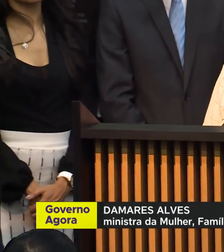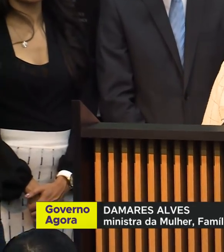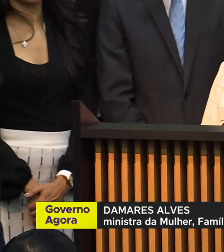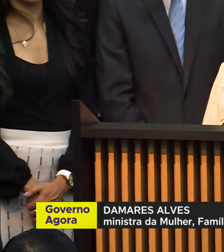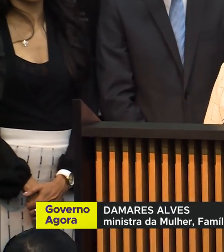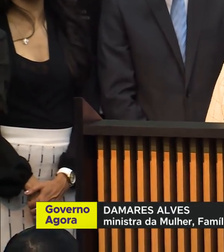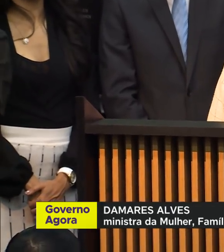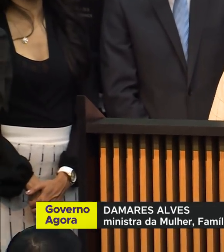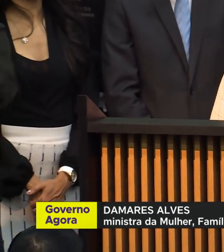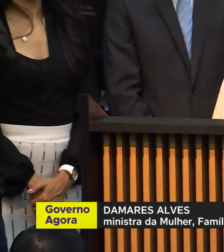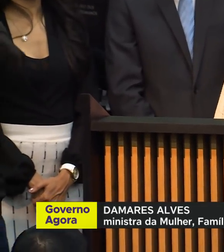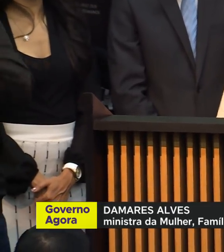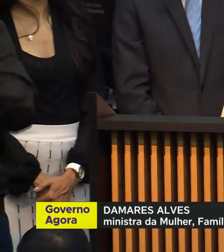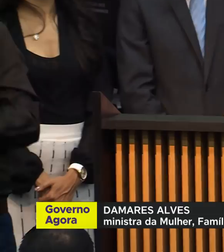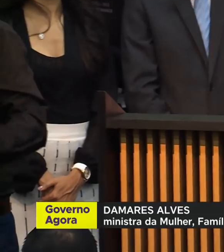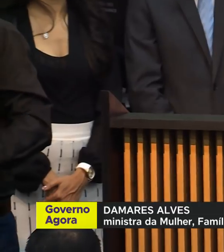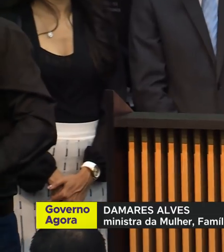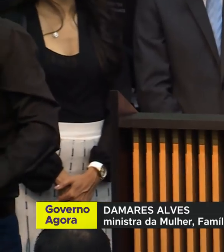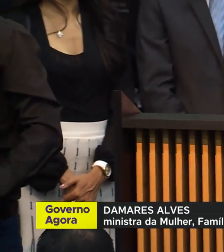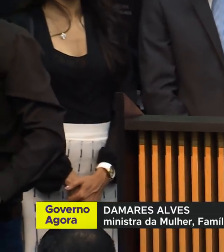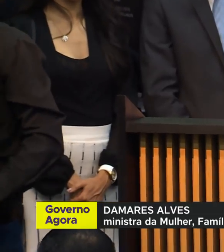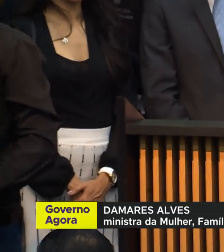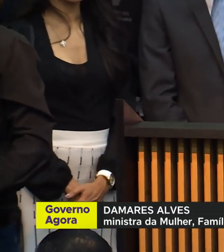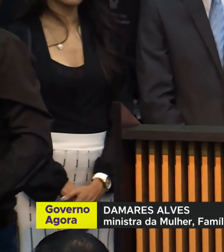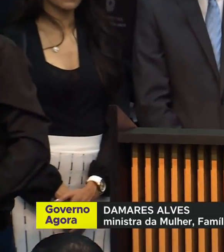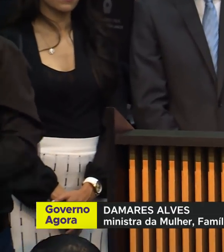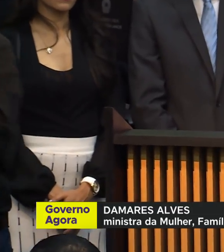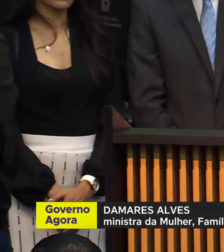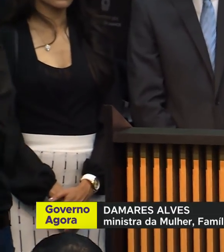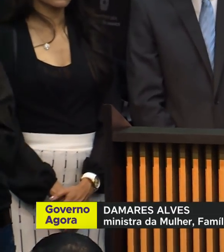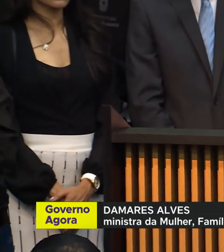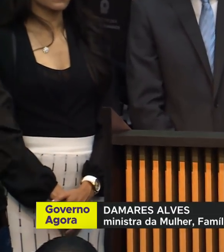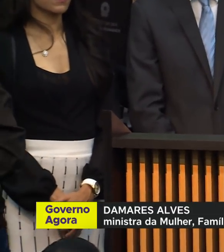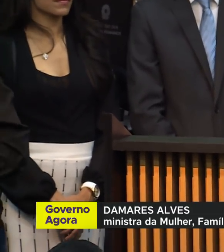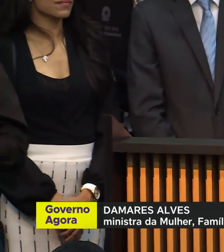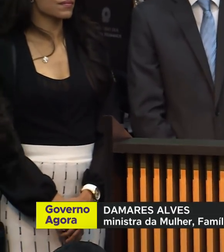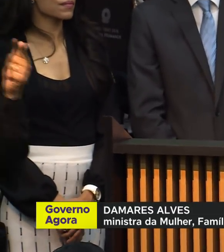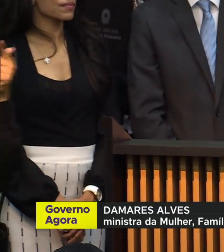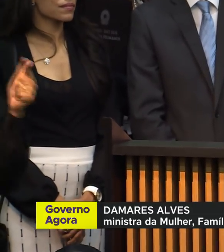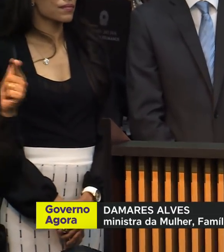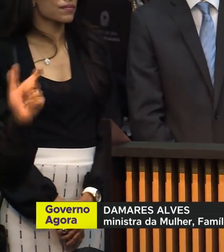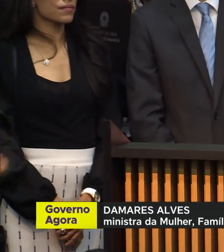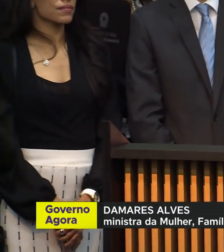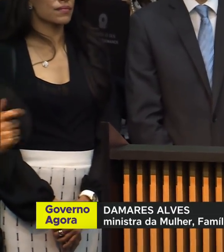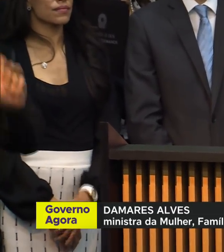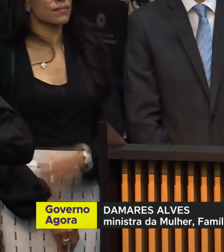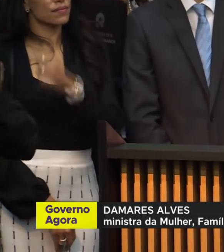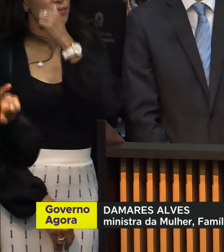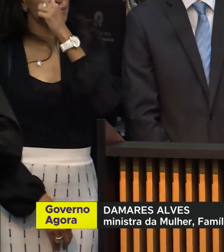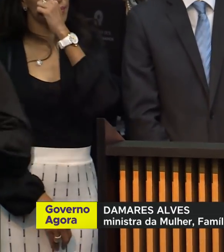por grandes intelectuais, parlamentares, líderes de partidos.